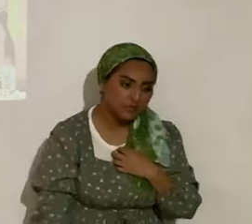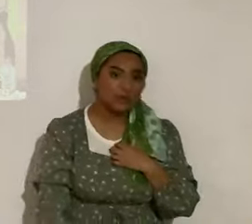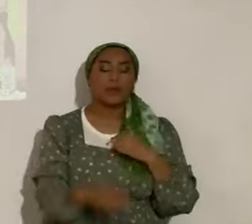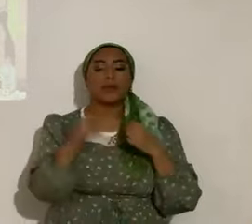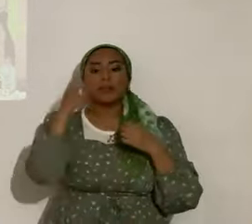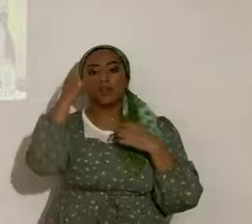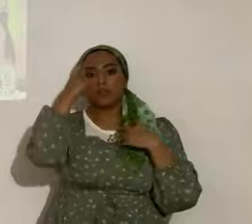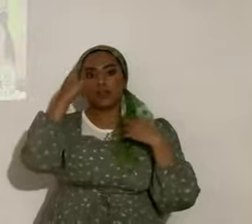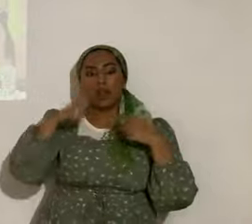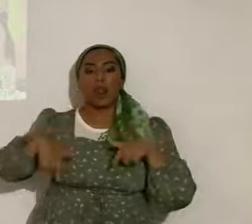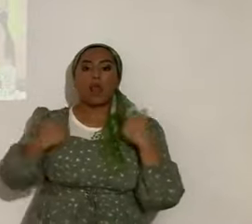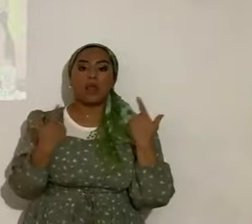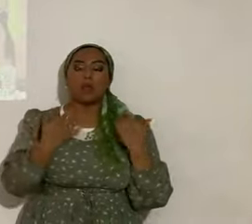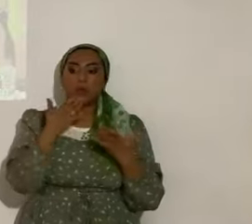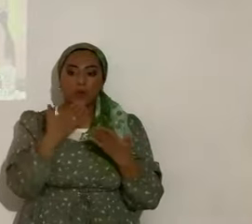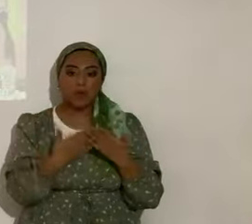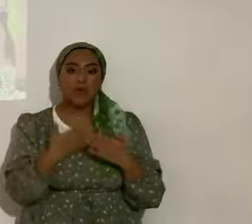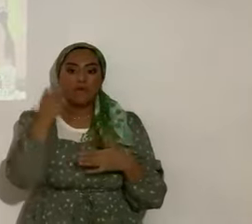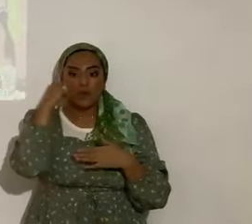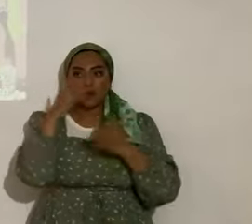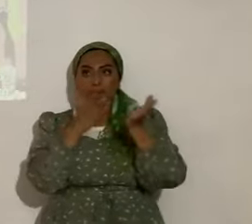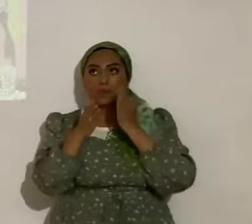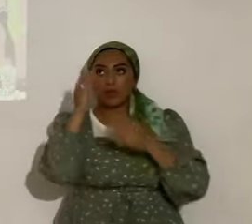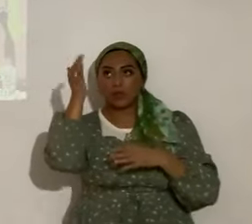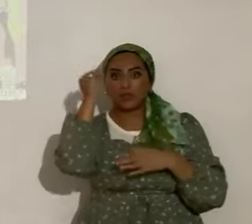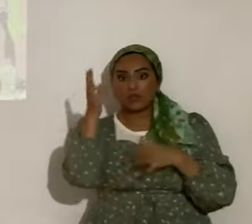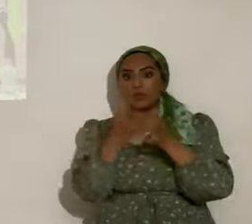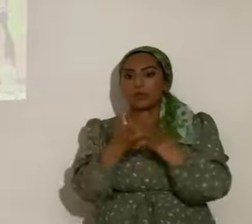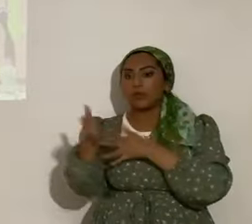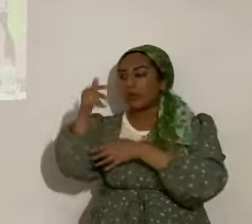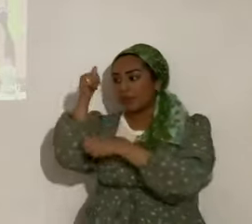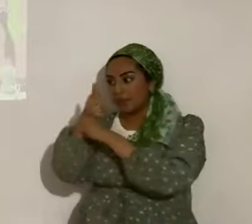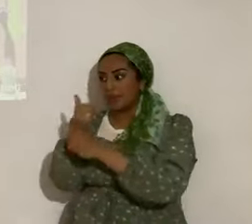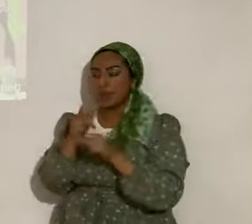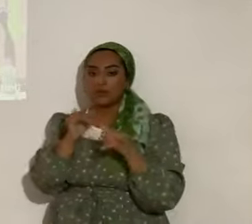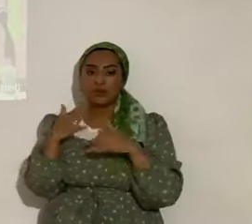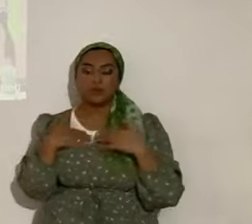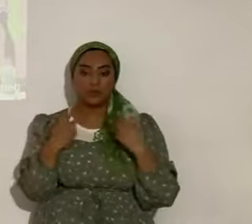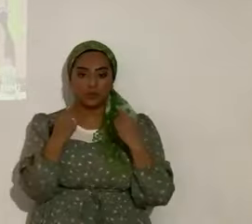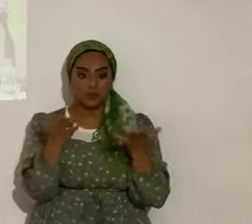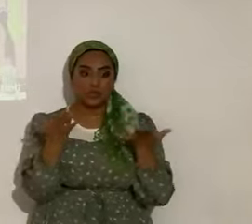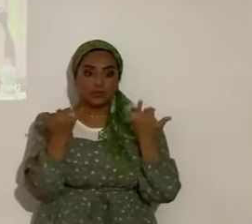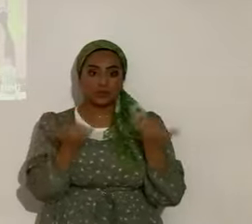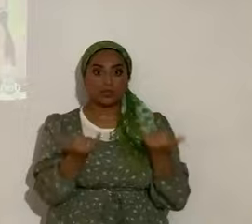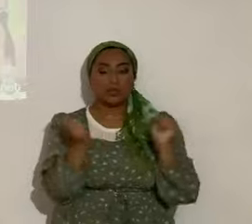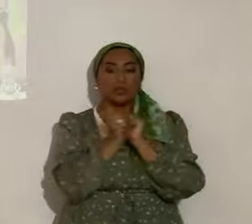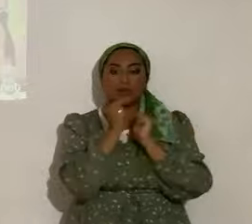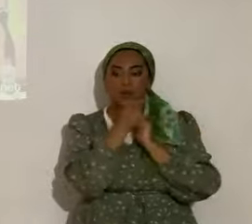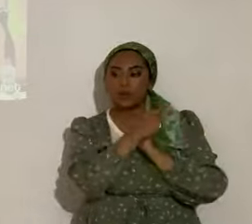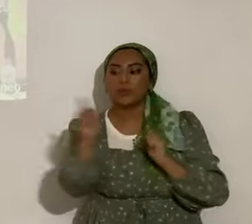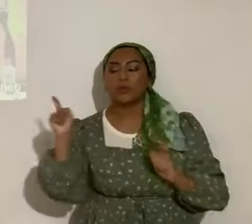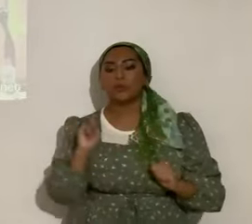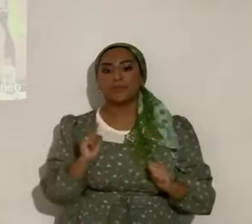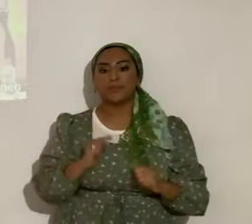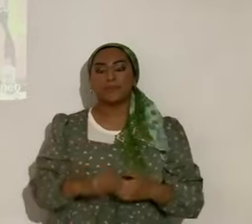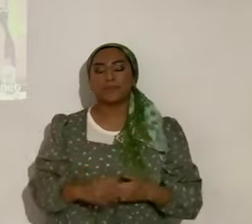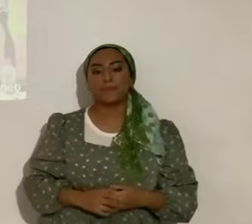vida realizada para servir a Yahweh a través de los hermanos, como yo lo estoy haciendo ahorita mismo contigo, con ustedes.